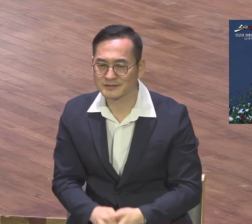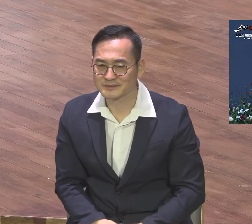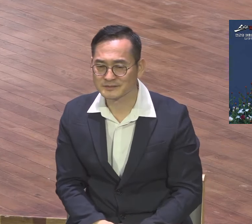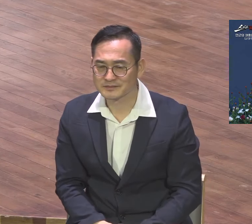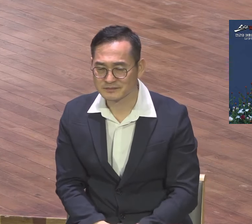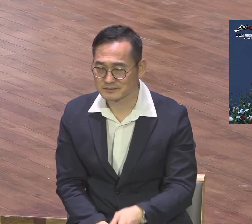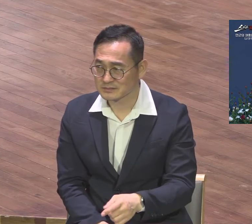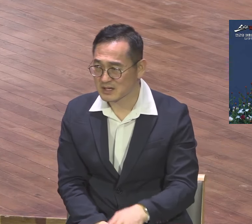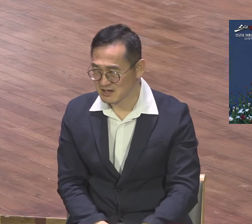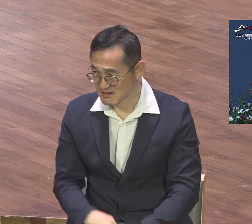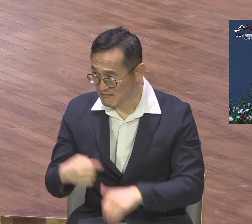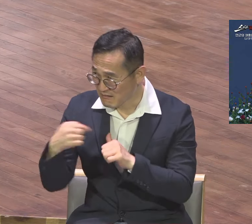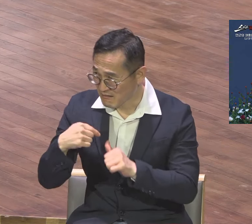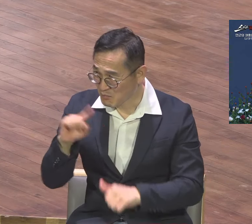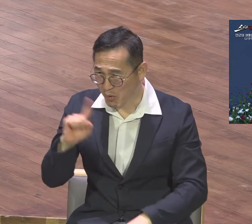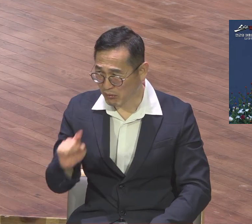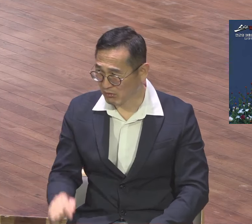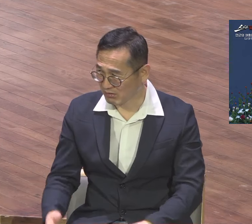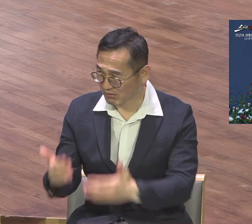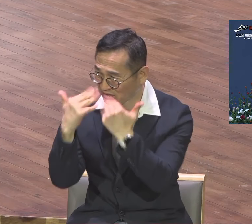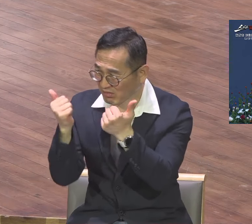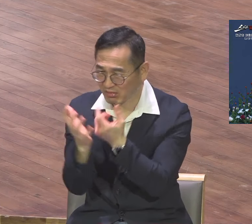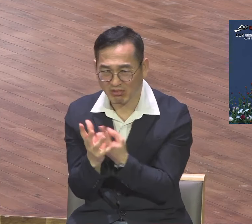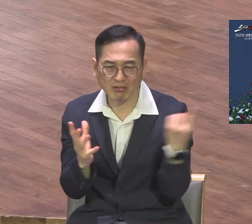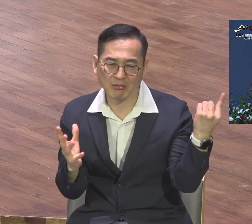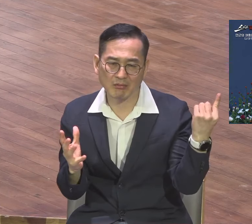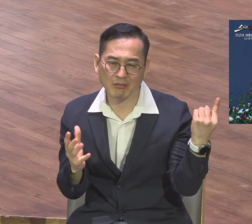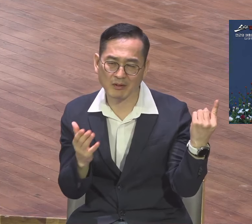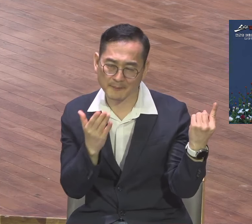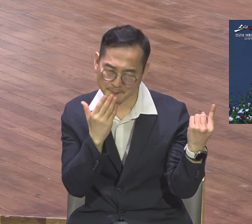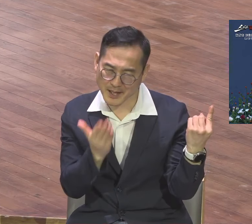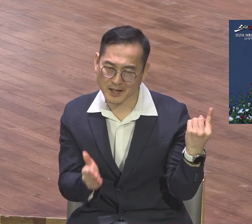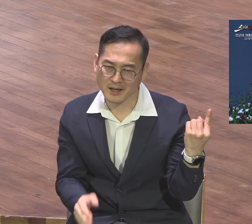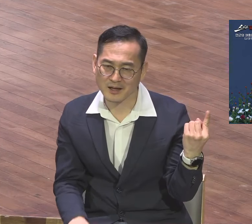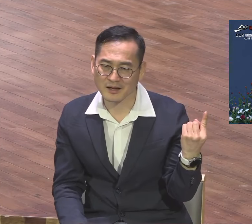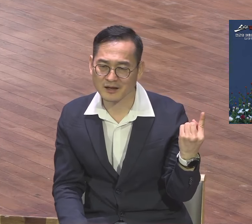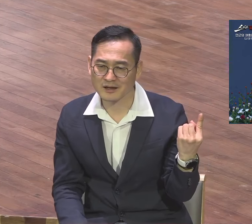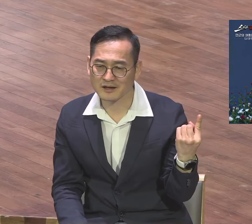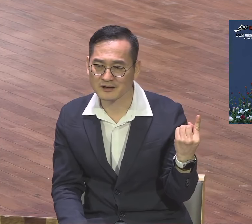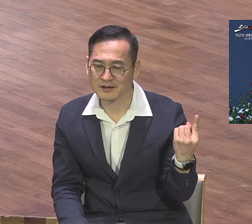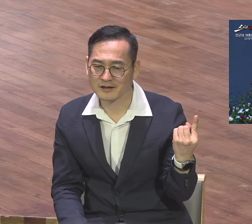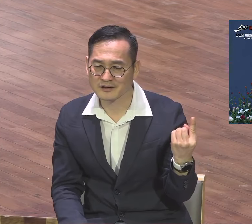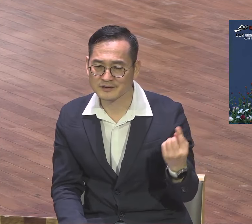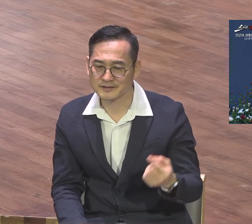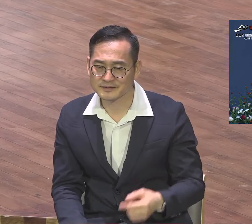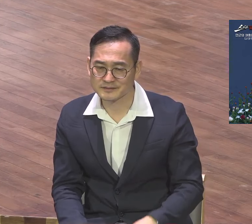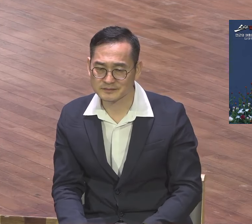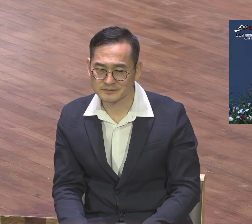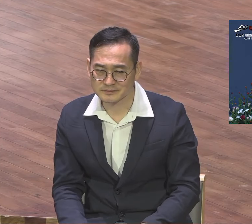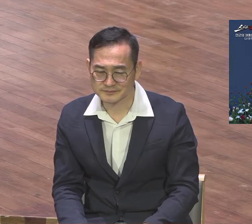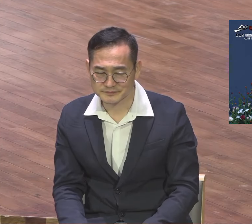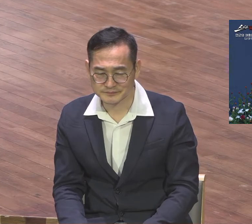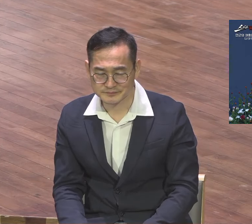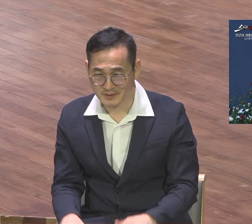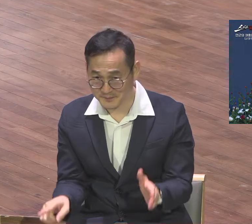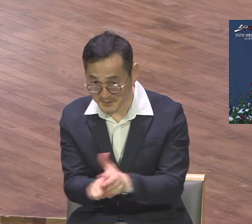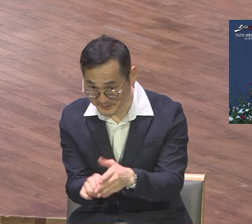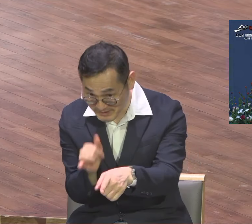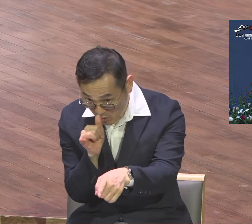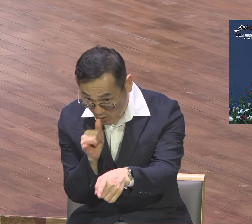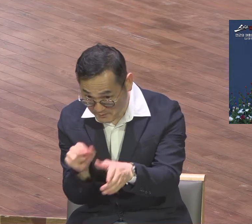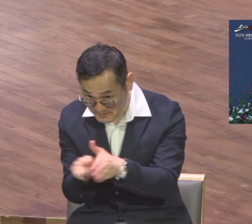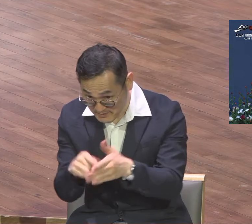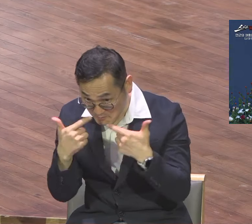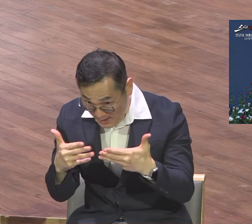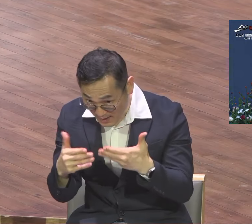시험 듭니다. 시험 들고 나중에 부담스러워 떠난다니까요. 뭐 믿어줘야